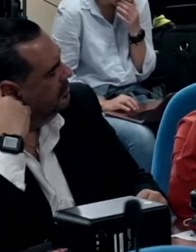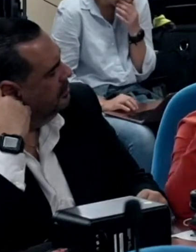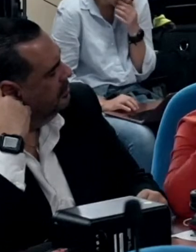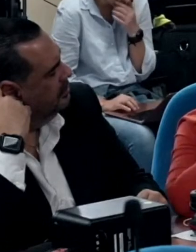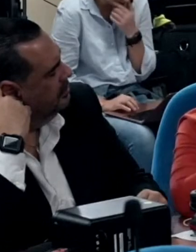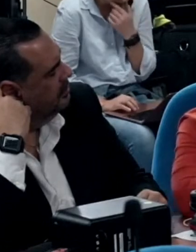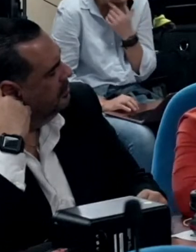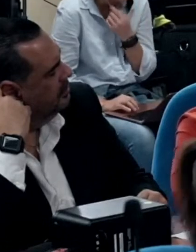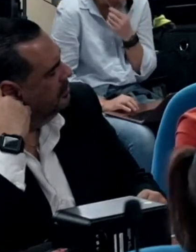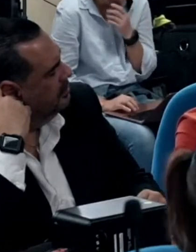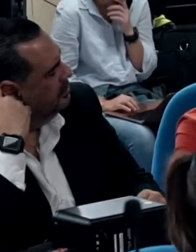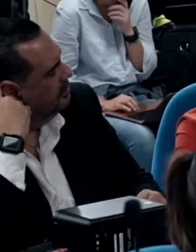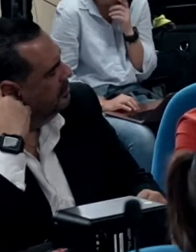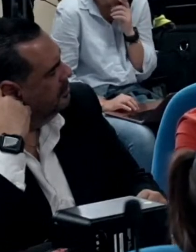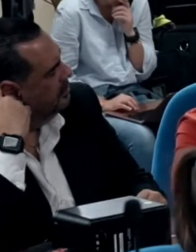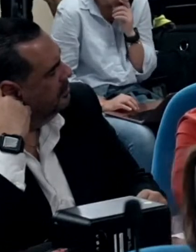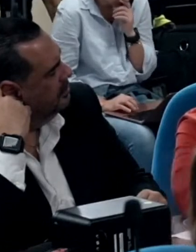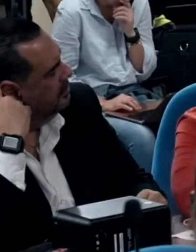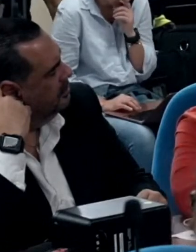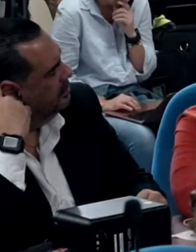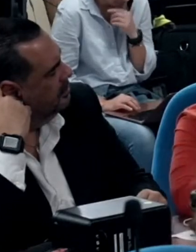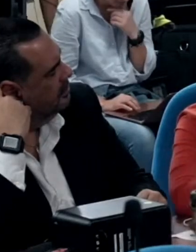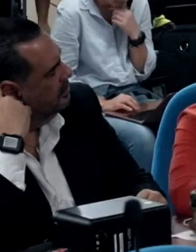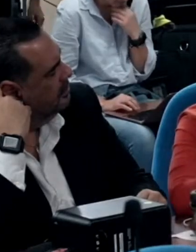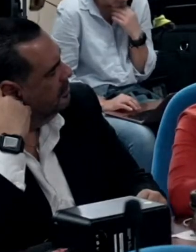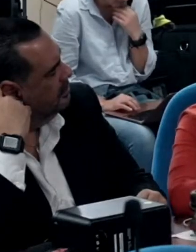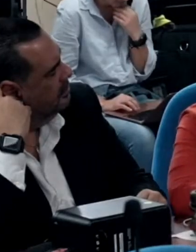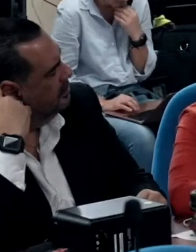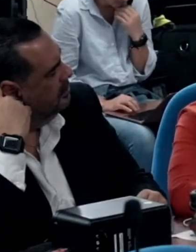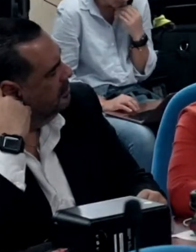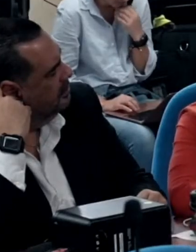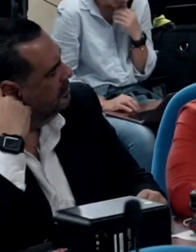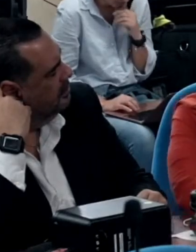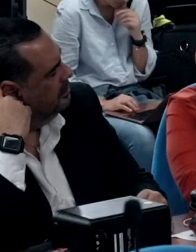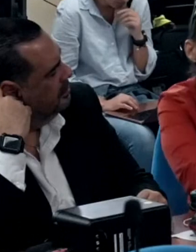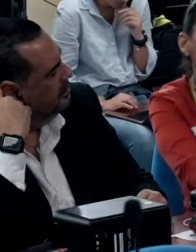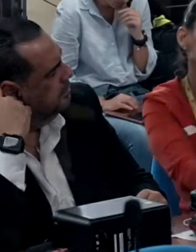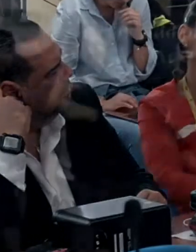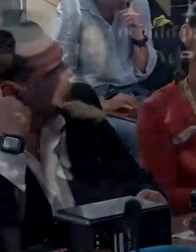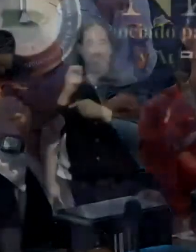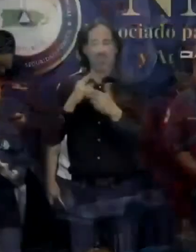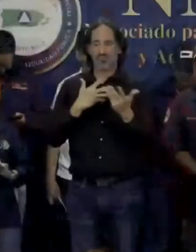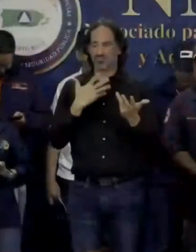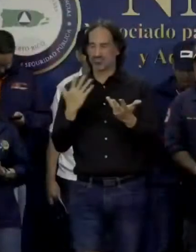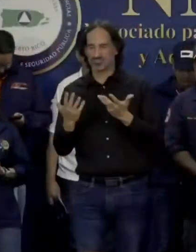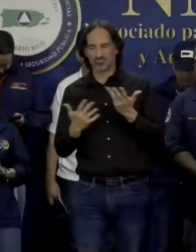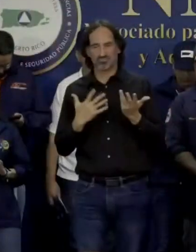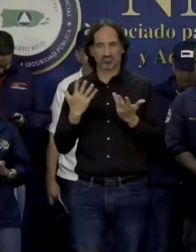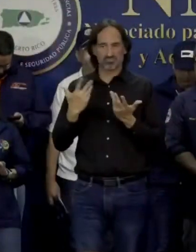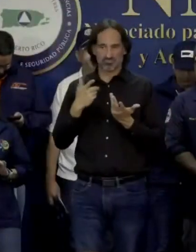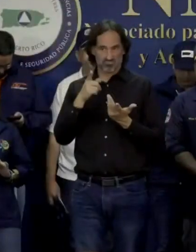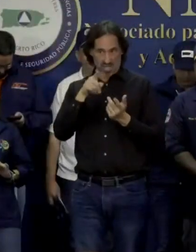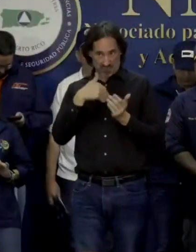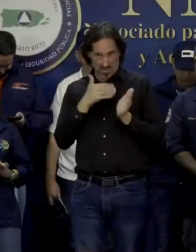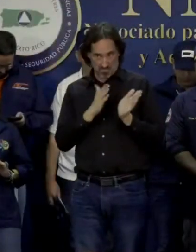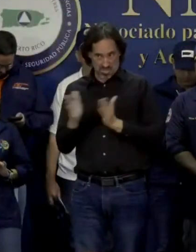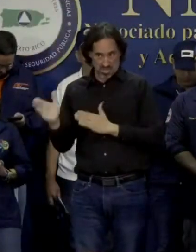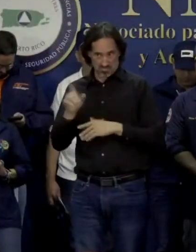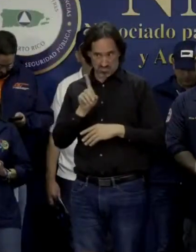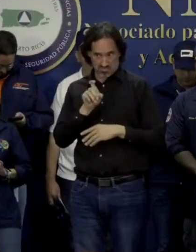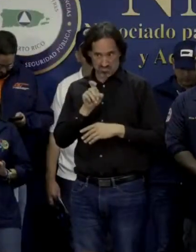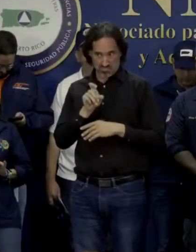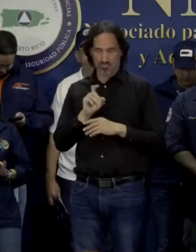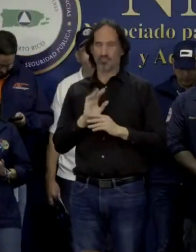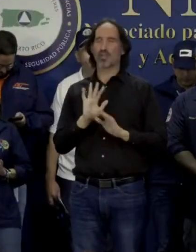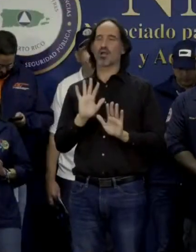X momento puede ser que ya yo tenga energía, etcétera. Si pueden precisar, sí, sí, ese plan. Yo comienzo, después le doy la palabra a Josué y después